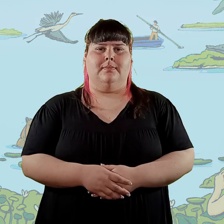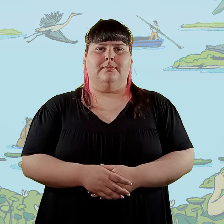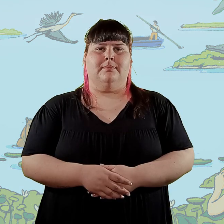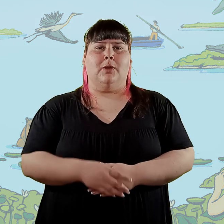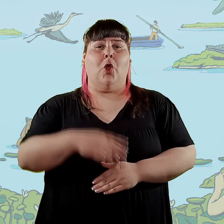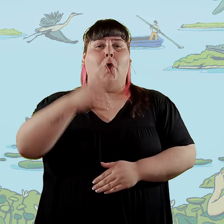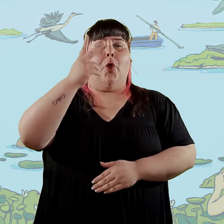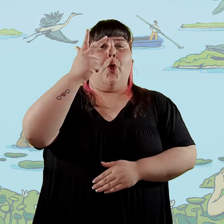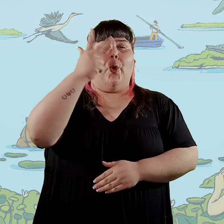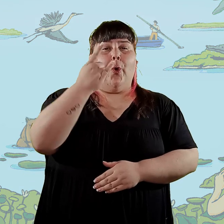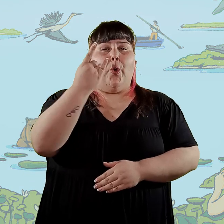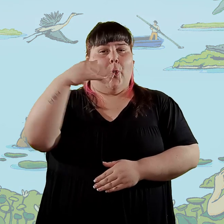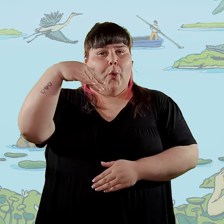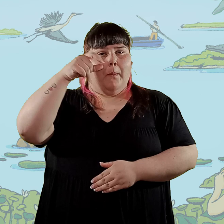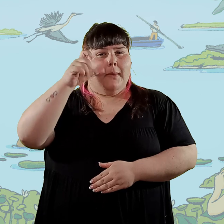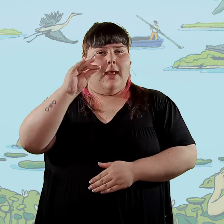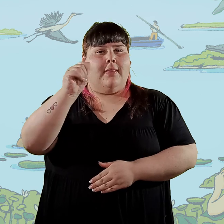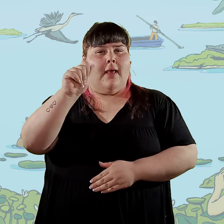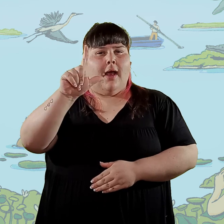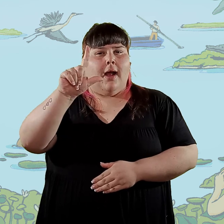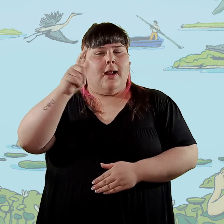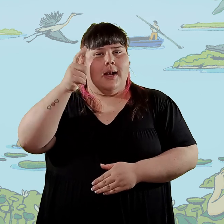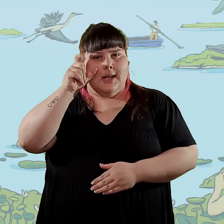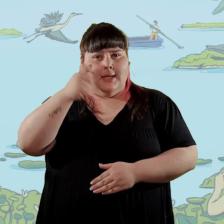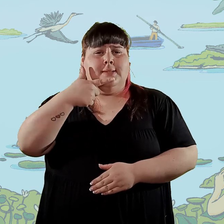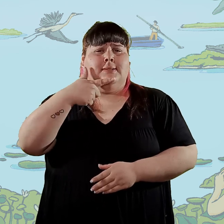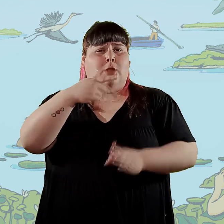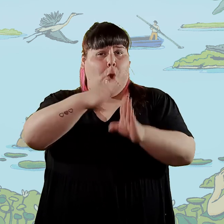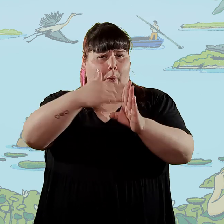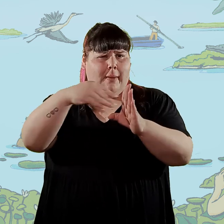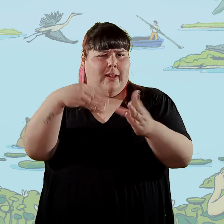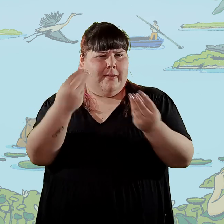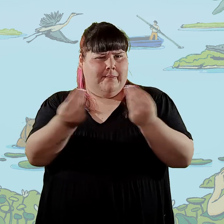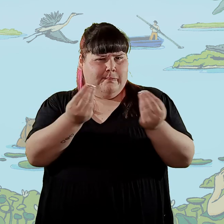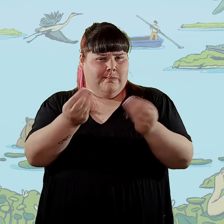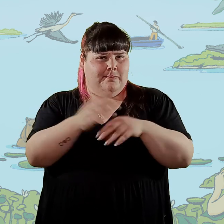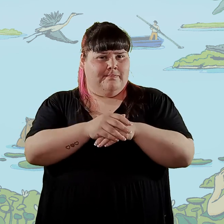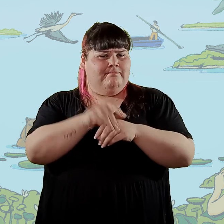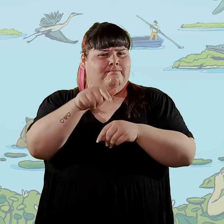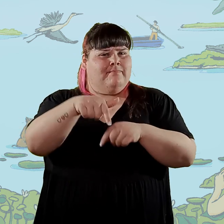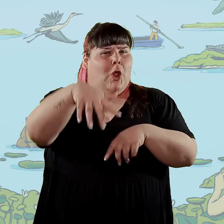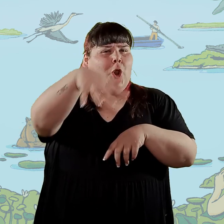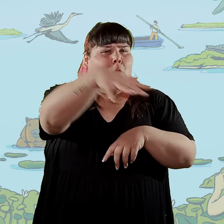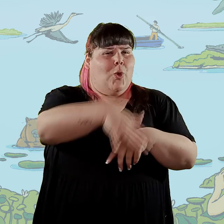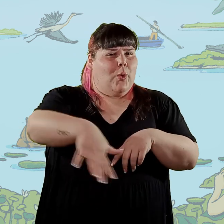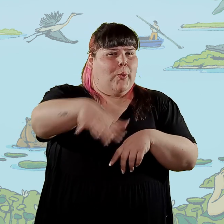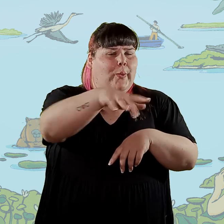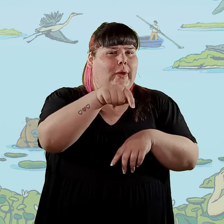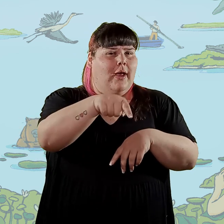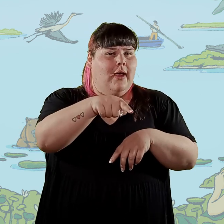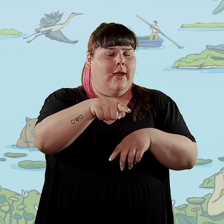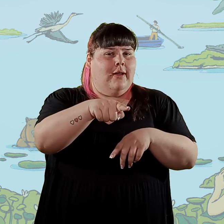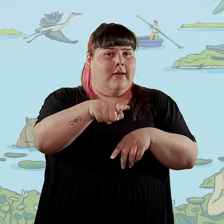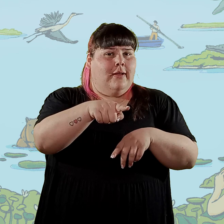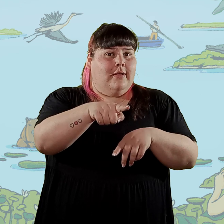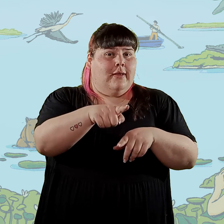¿Qué son los humedales? Los humedales son áreas que permanecen en